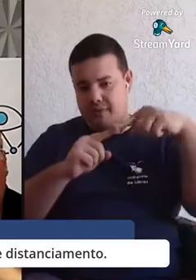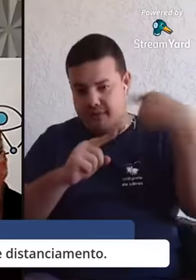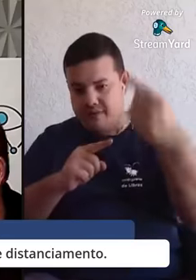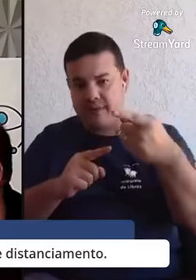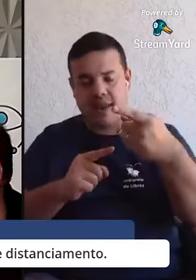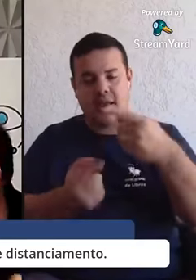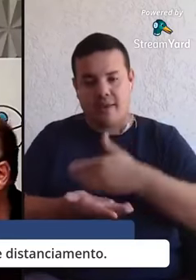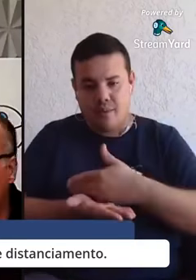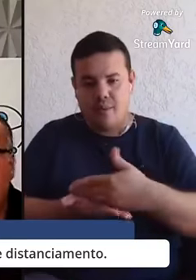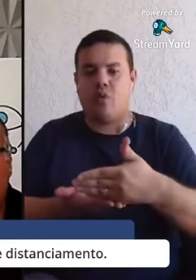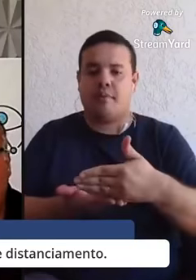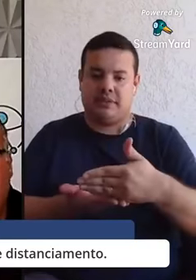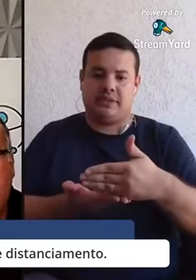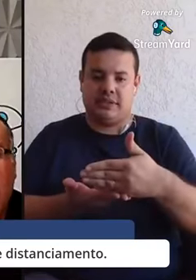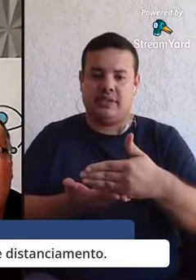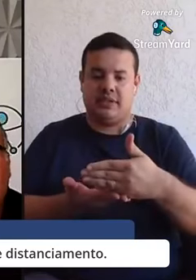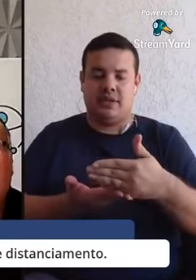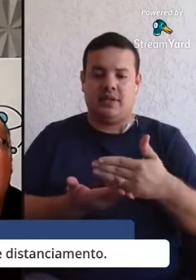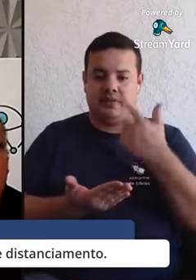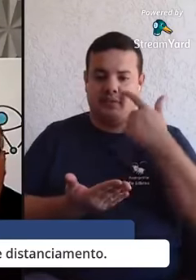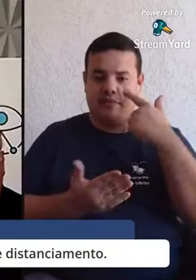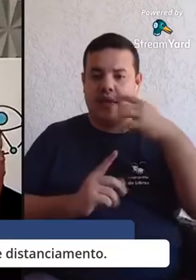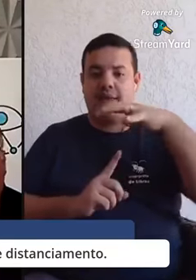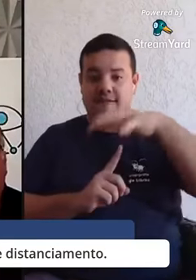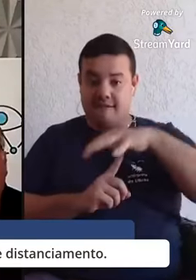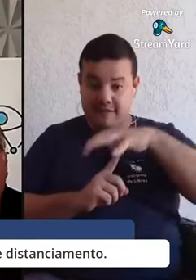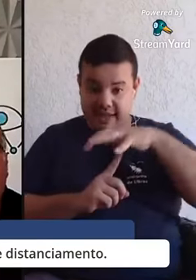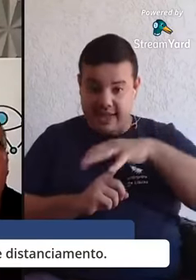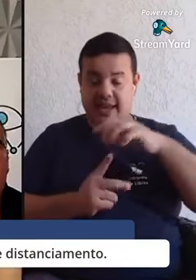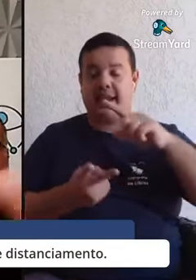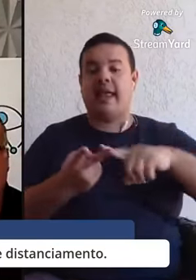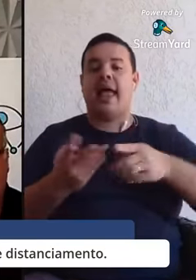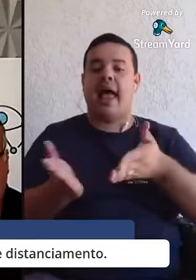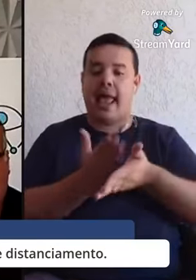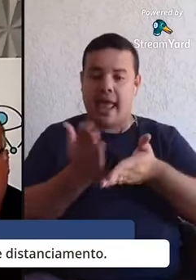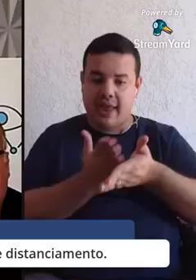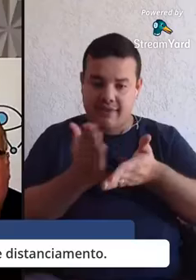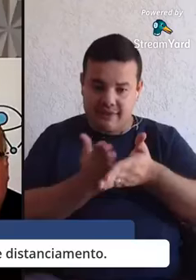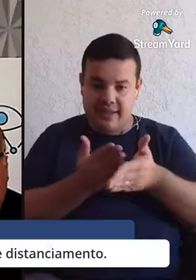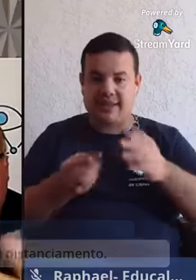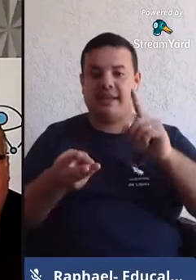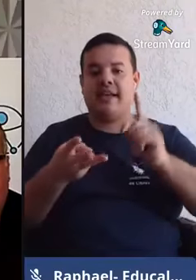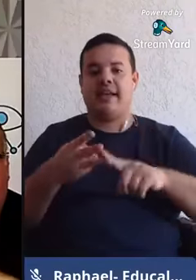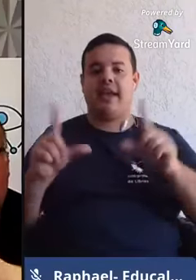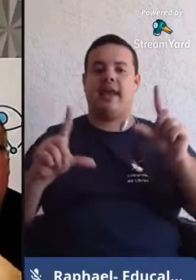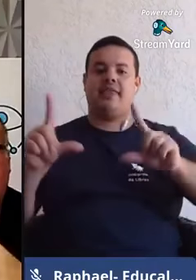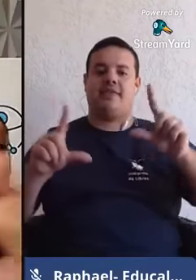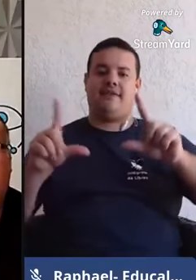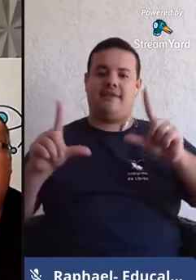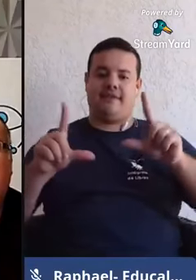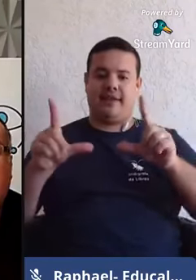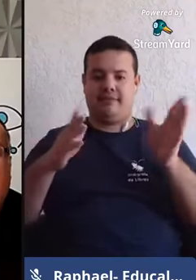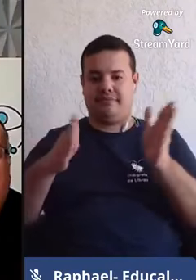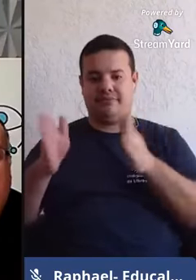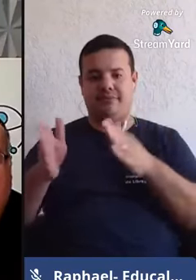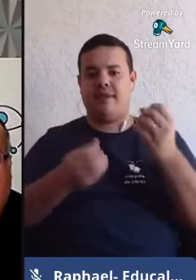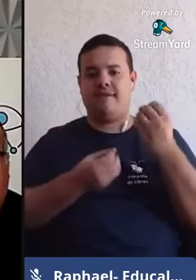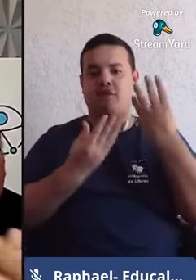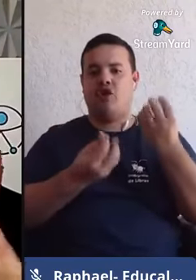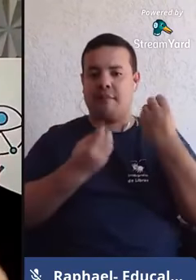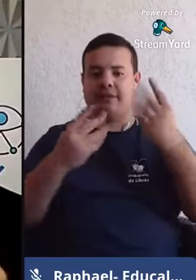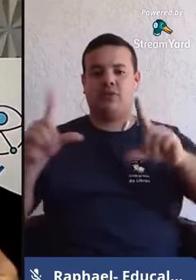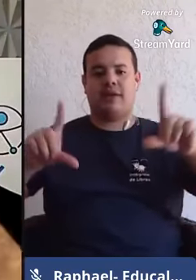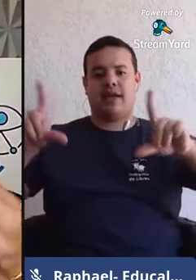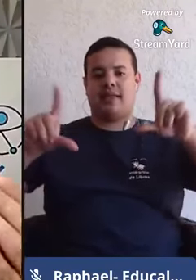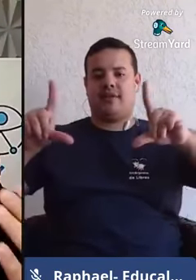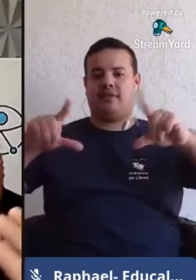leve essa questão além da feira, além da revista, mas abrir esse horizonte. Você imagina, por exemplo, a informação chegando via televisão.